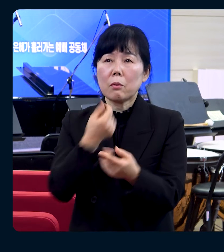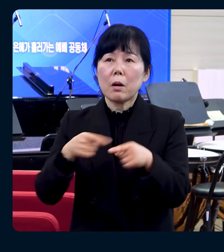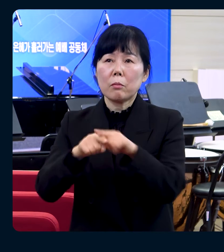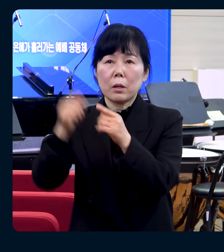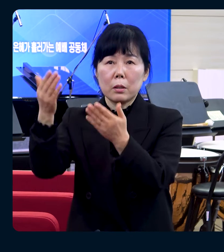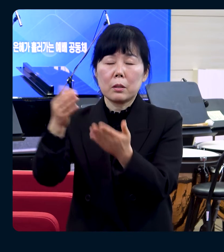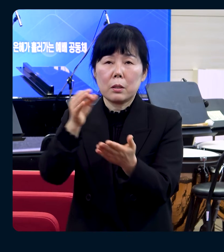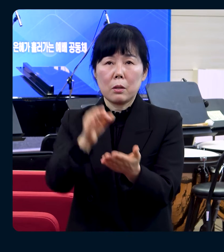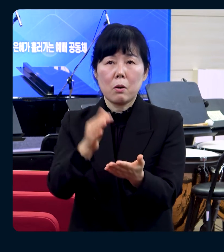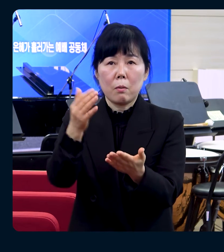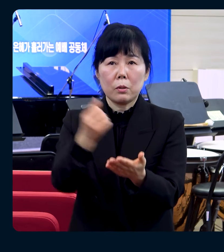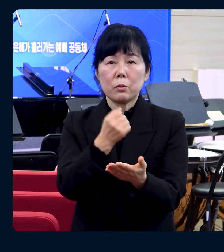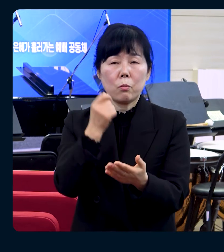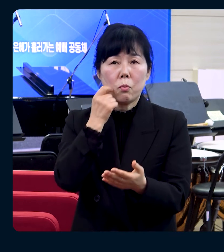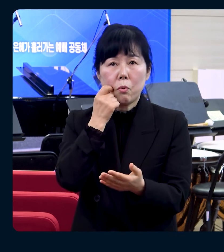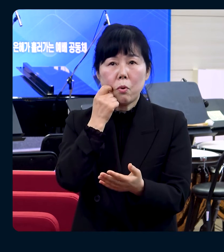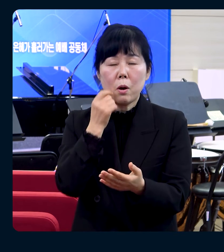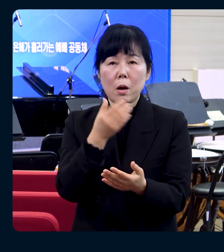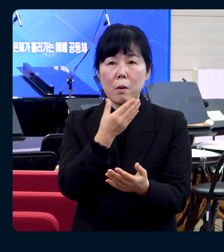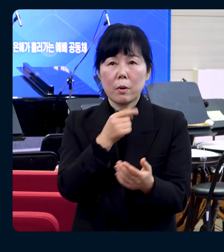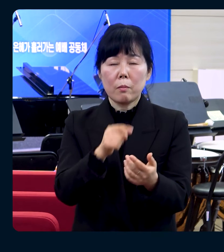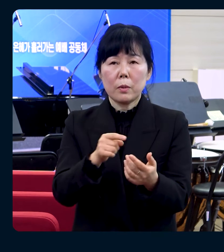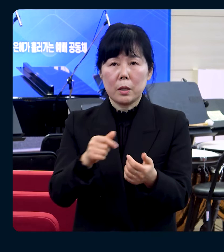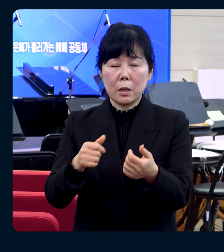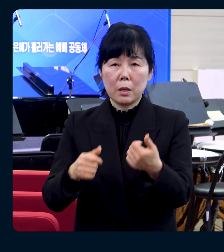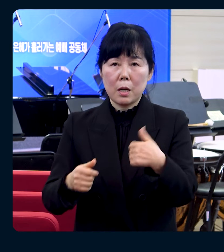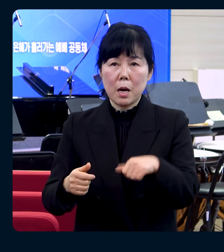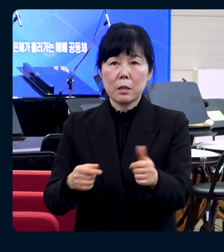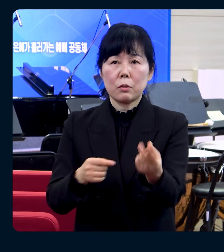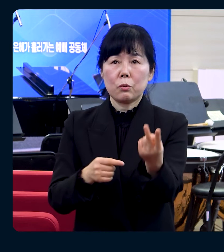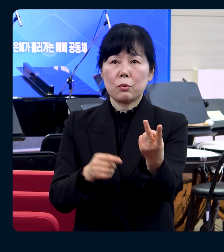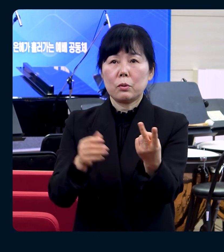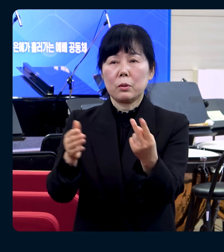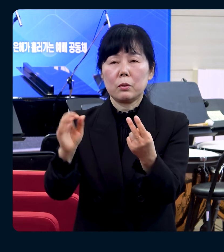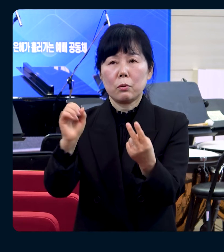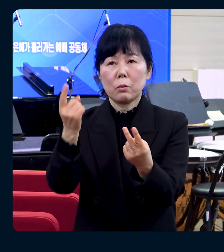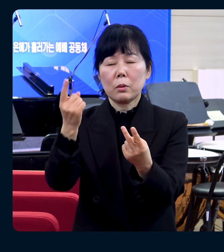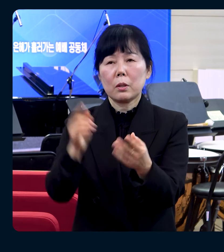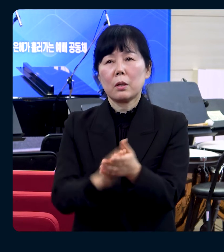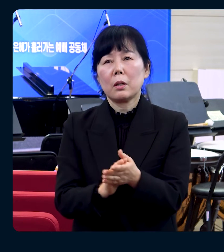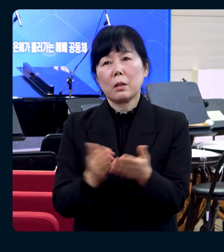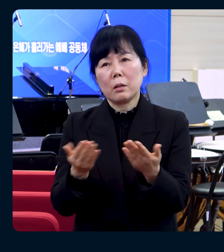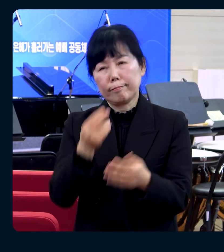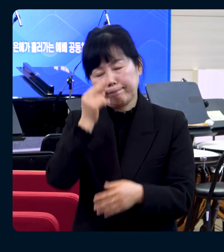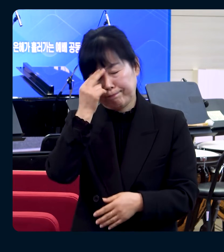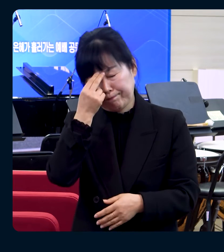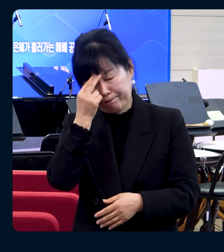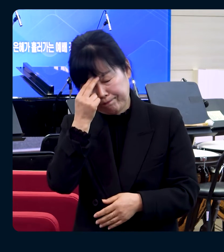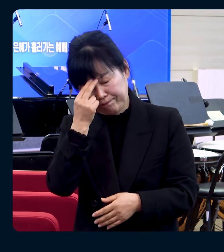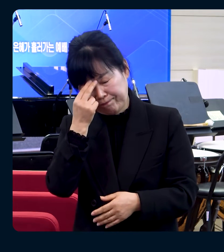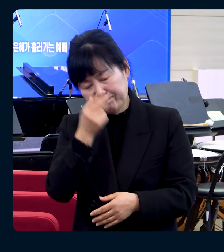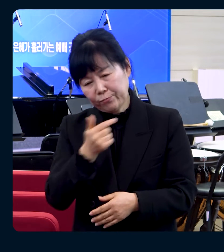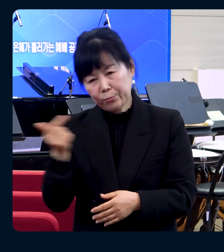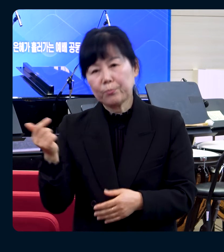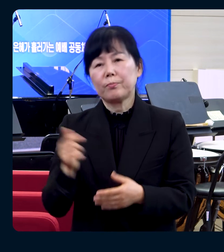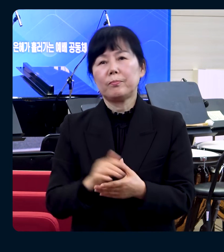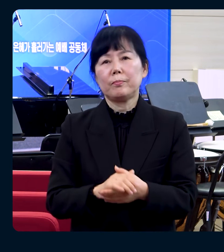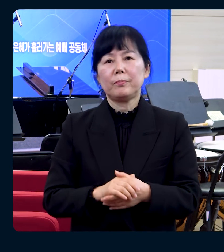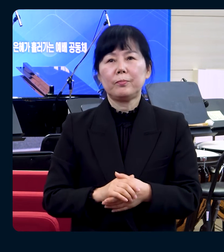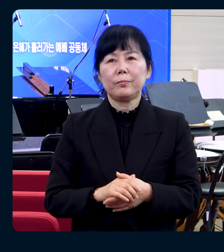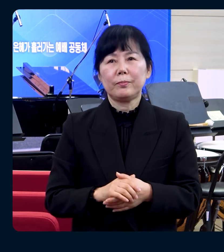함께 기업을 얻지 못하리라 하므로 아브라함이 그의 아들로 말미암아 그 일이 매우